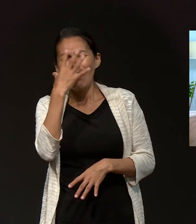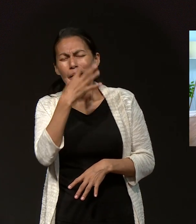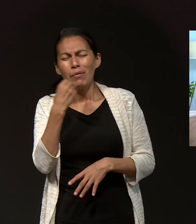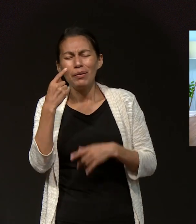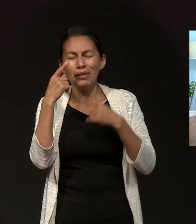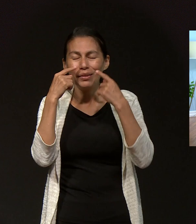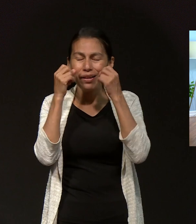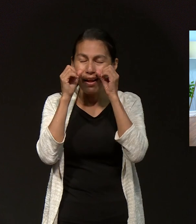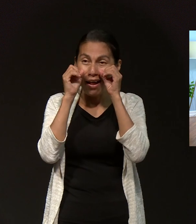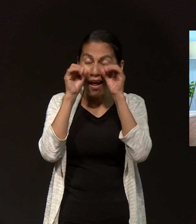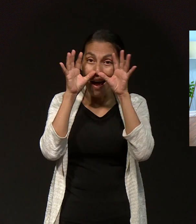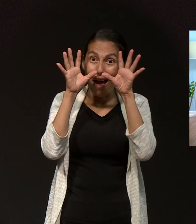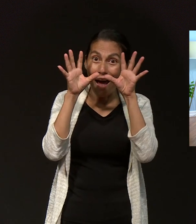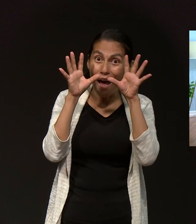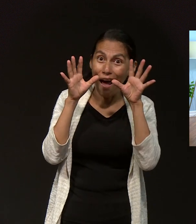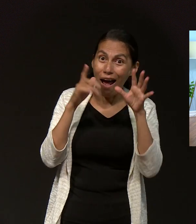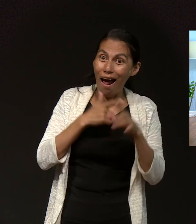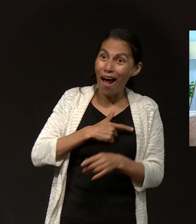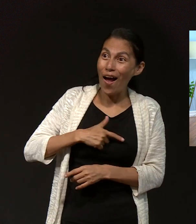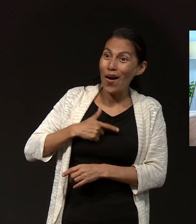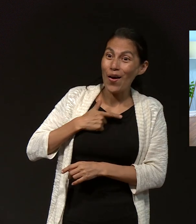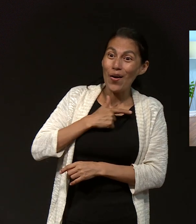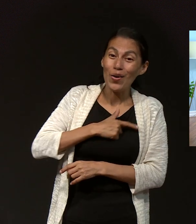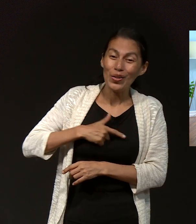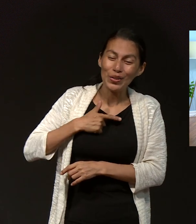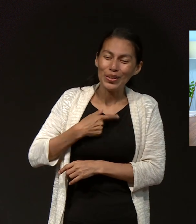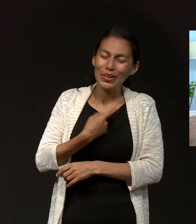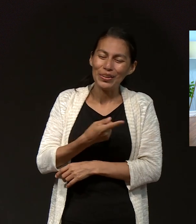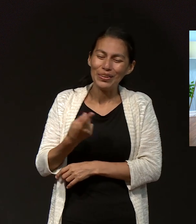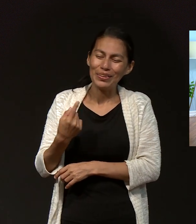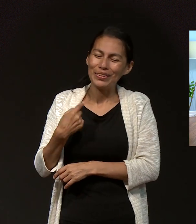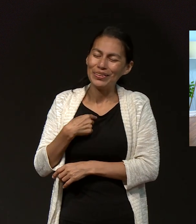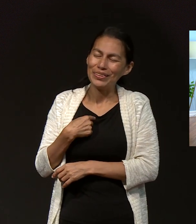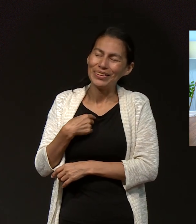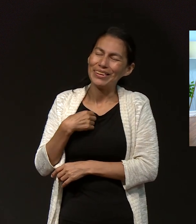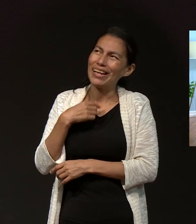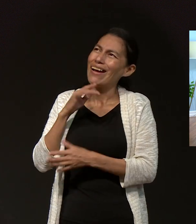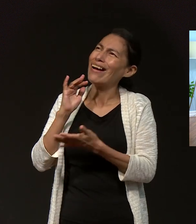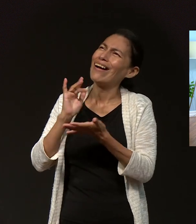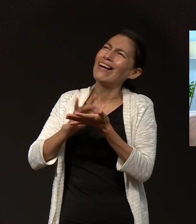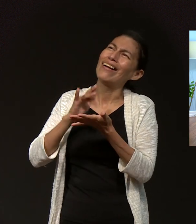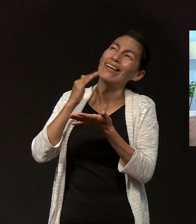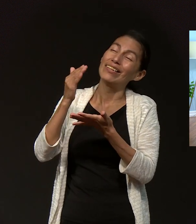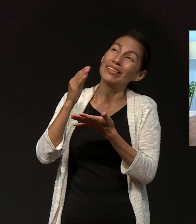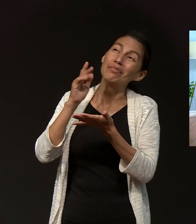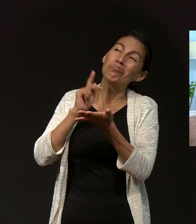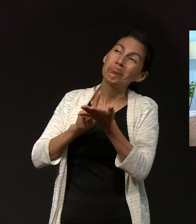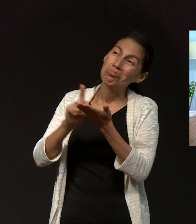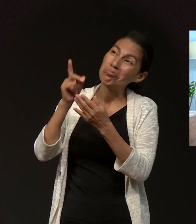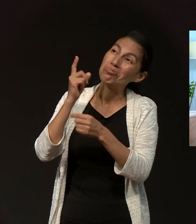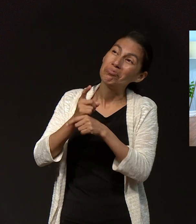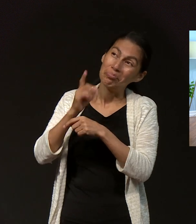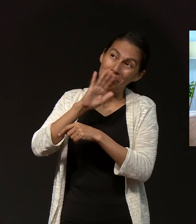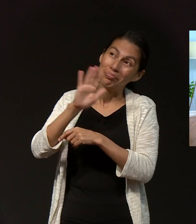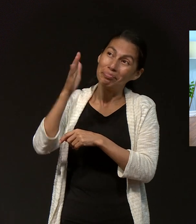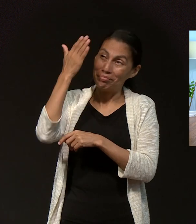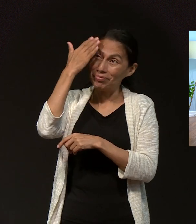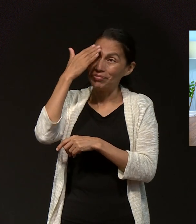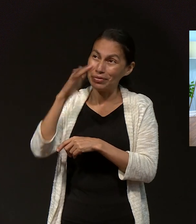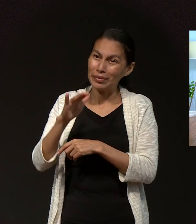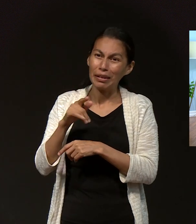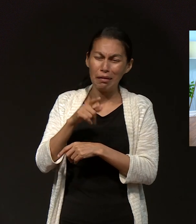ojos. Dije, ay, gracias, Señor, ya sabemos cuál es tu voluntad. De verdad, lo escuchaba